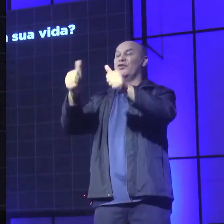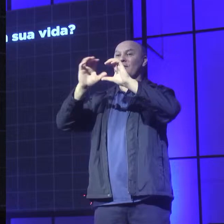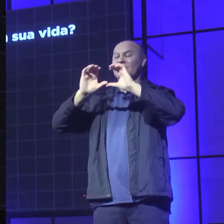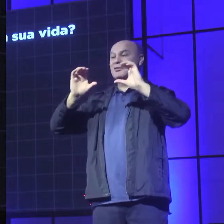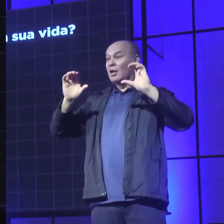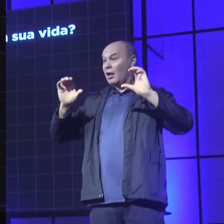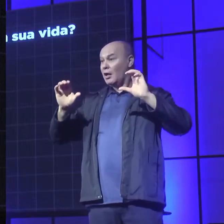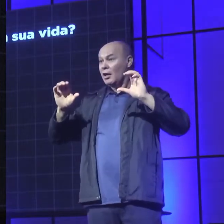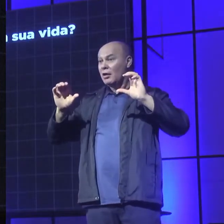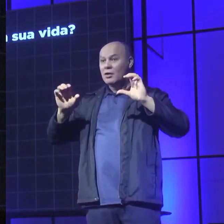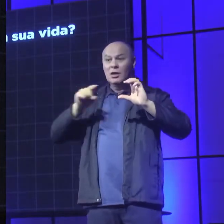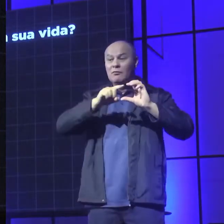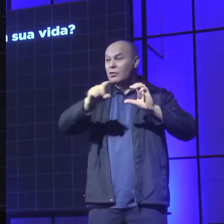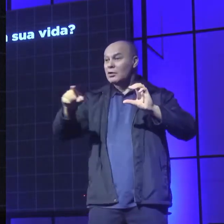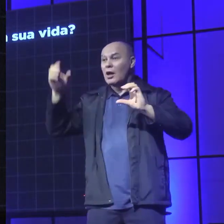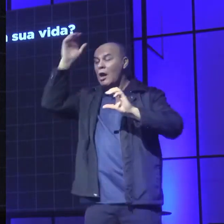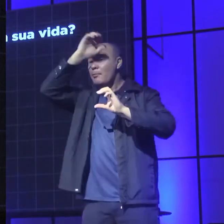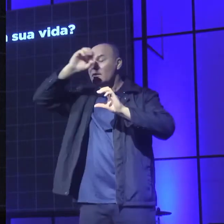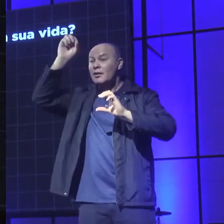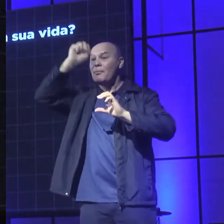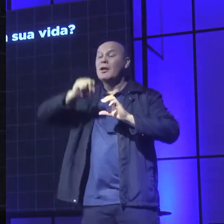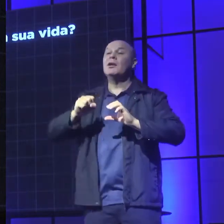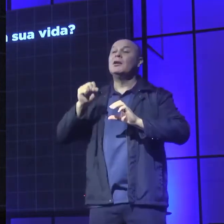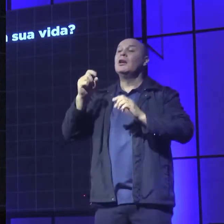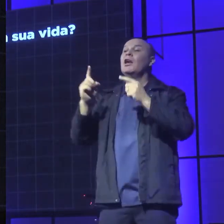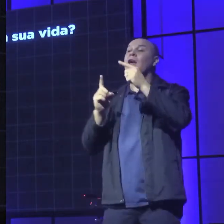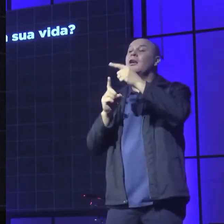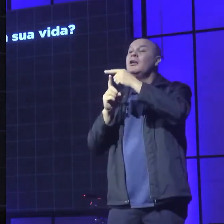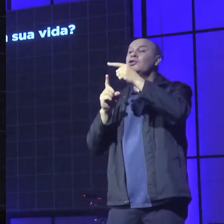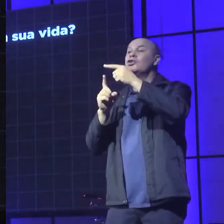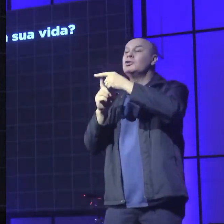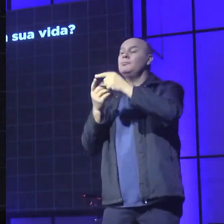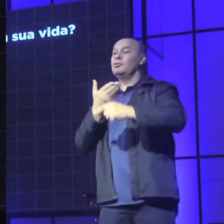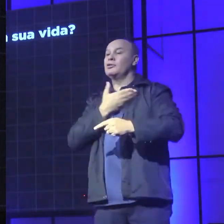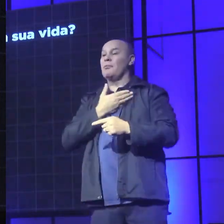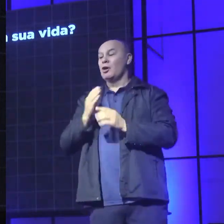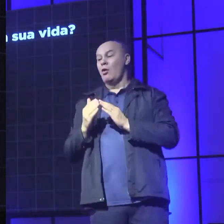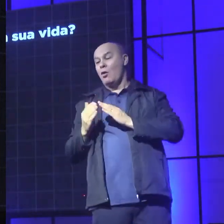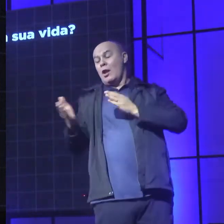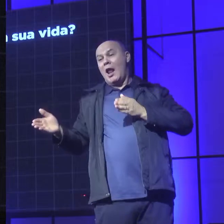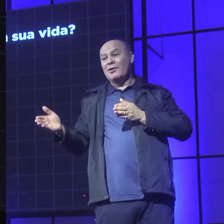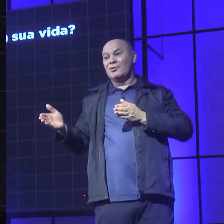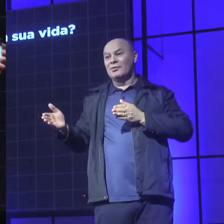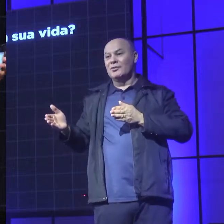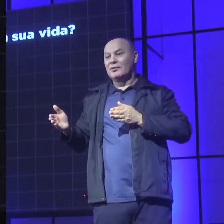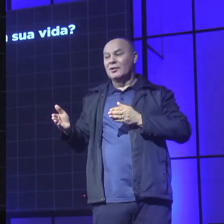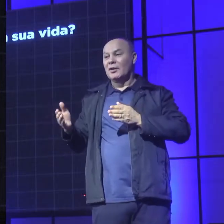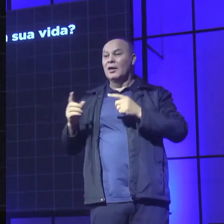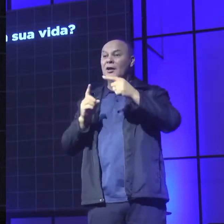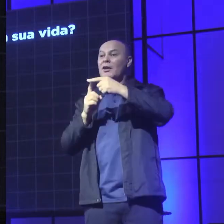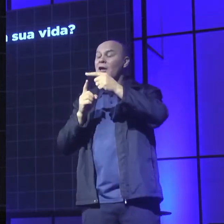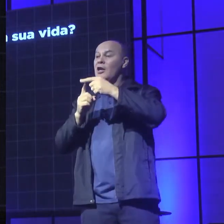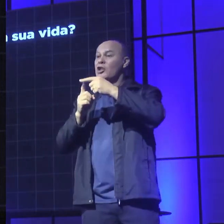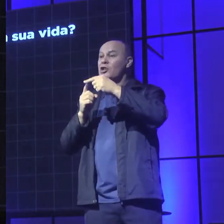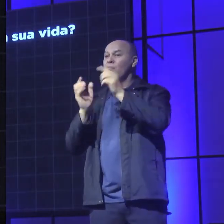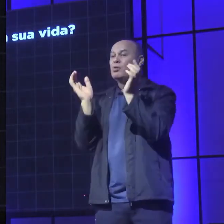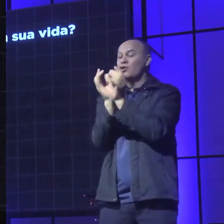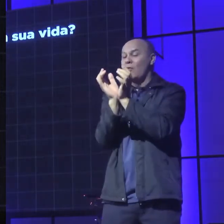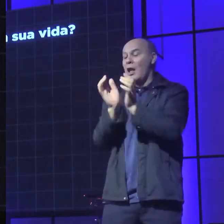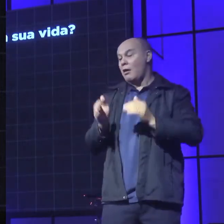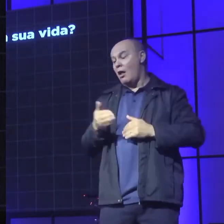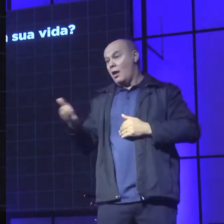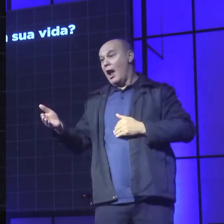quem você anda, diga a verdade. Com as coisas que você faz parte, dos grupos que você